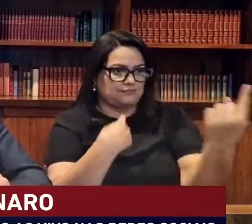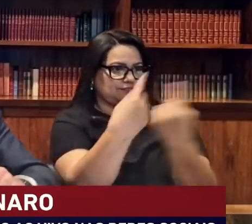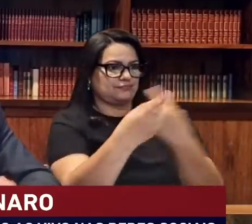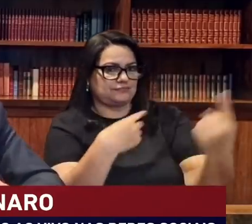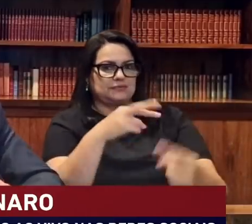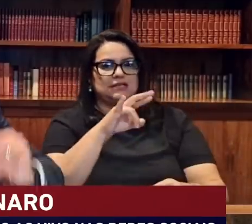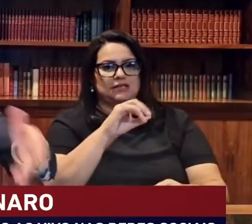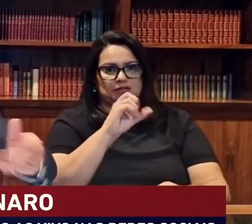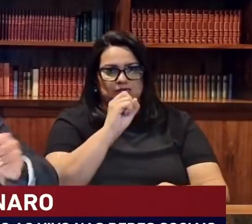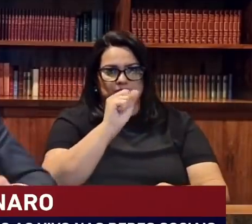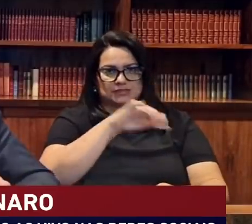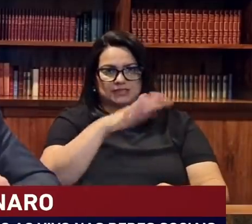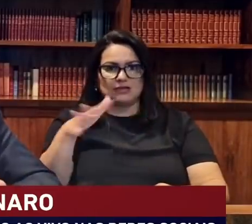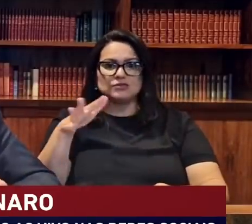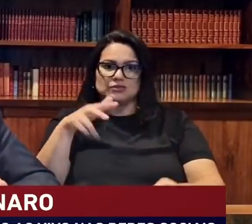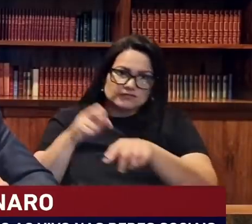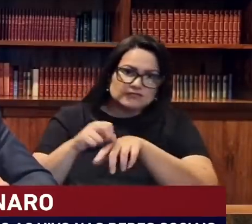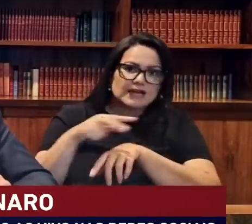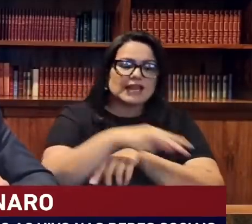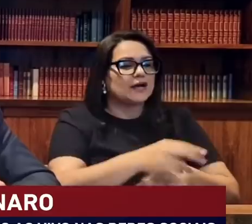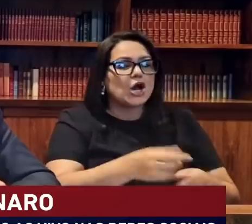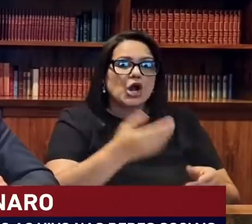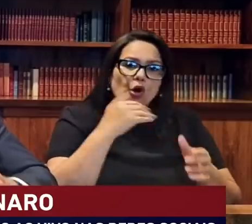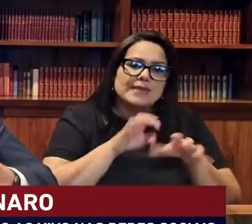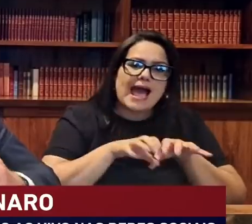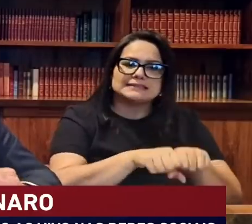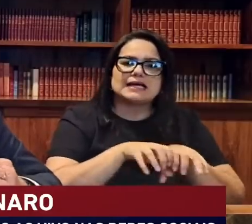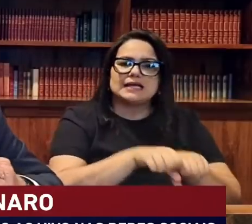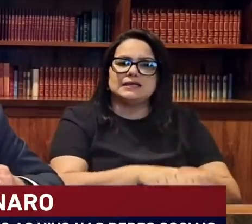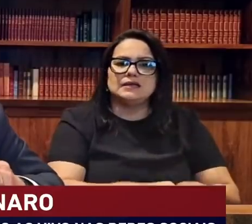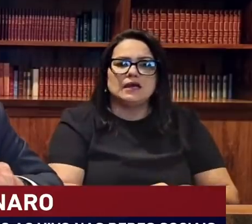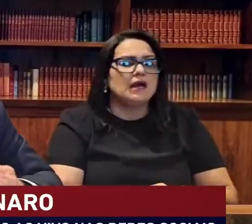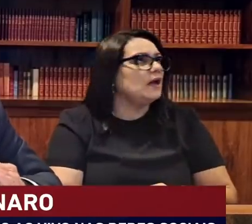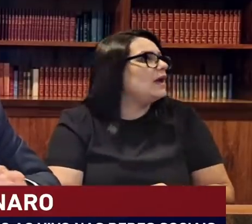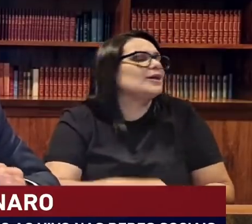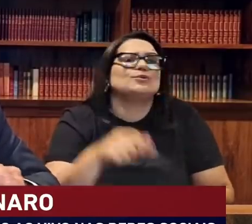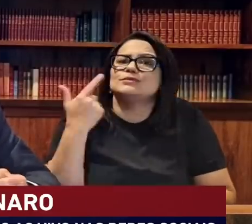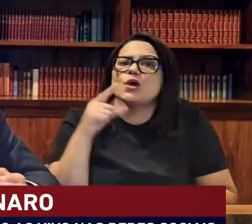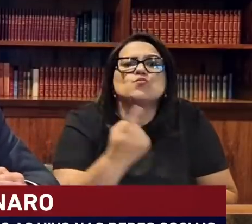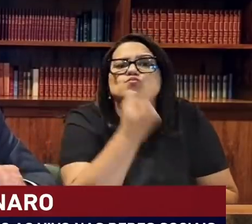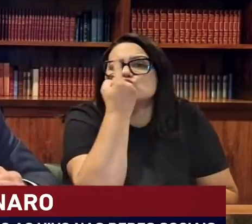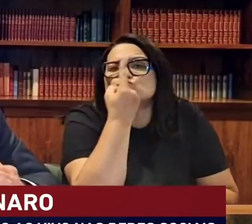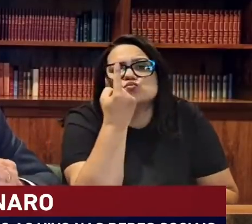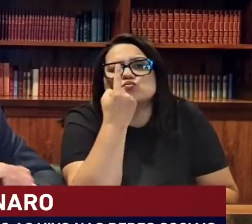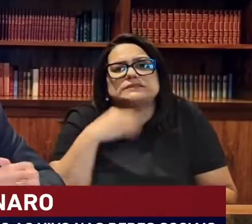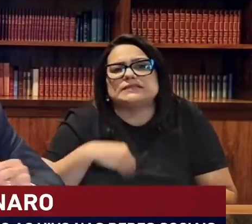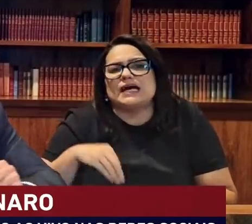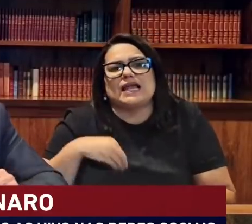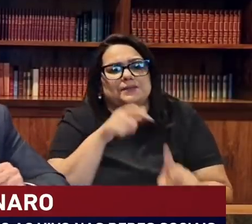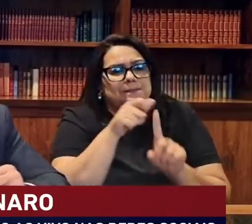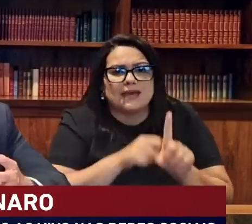tem Vila Histórica de Mambucaba, desce lá, vai tomar um açaí. Ela não fatura um salário mínimo de lucro por